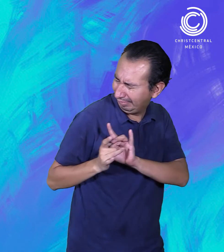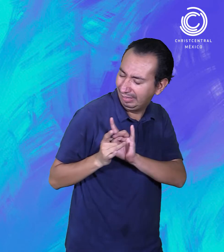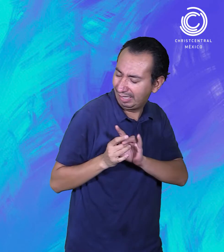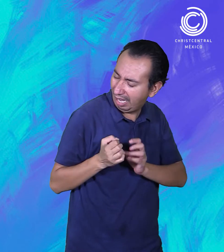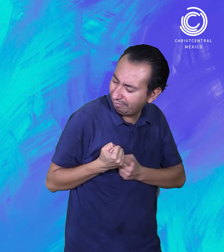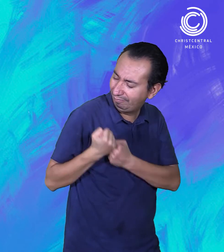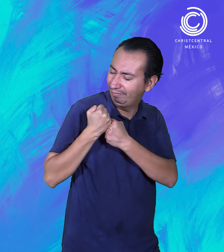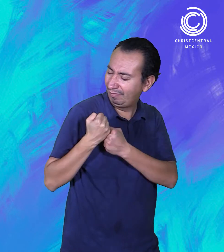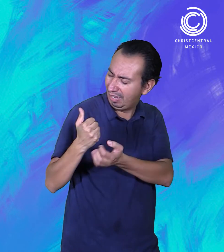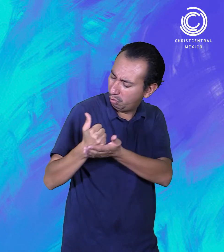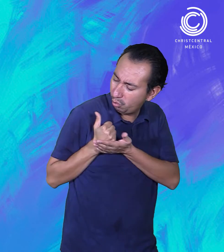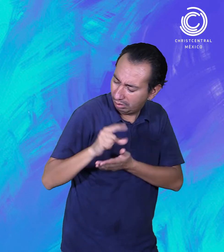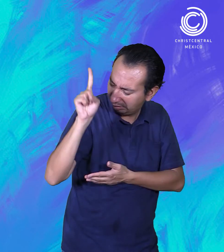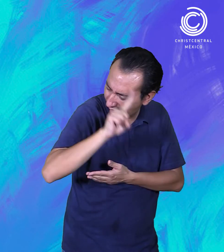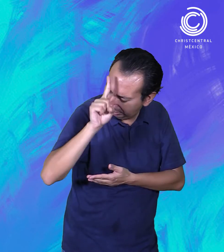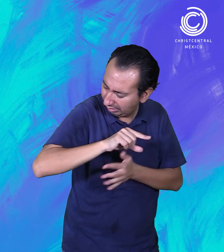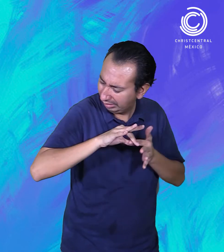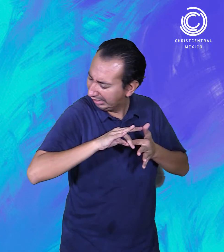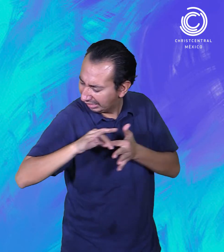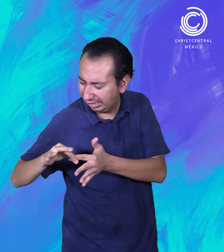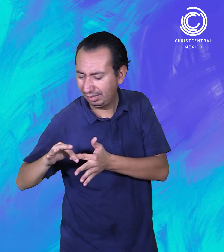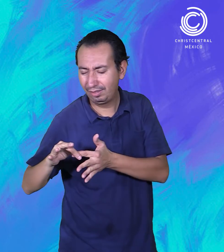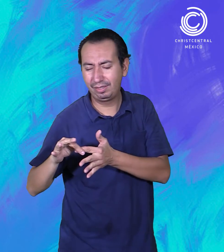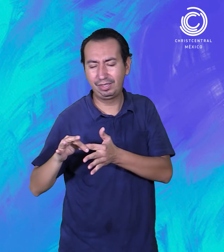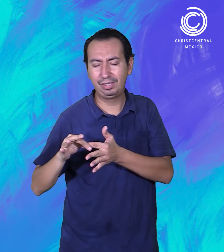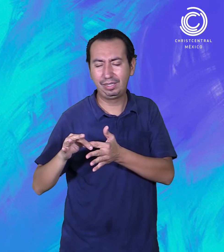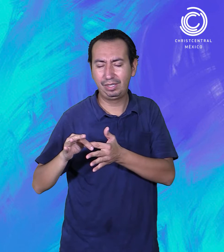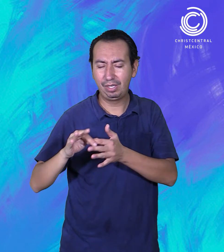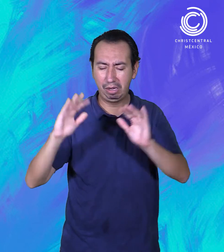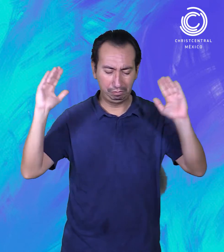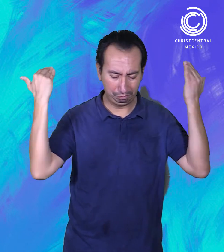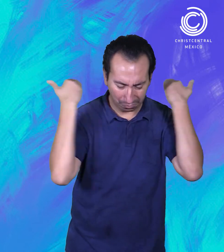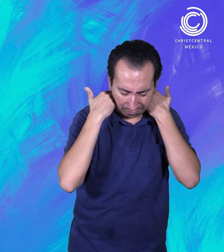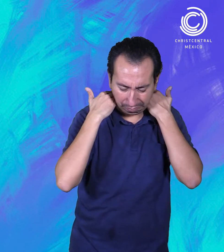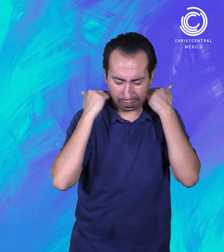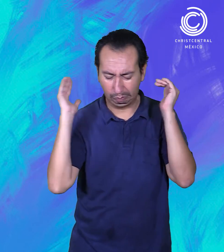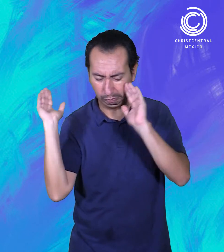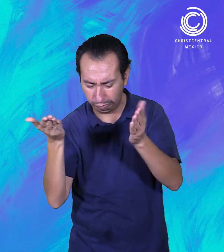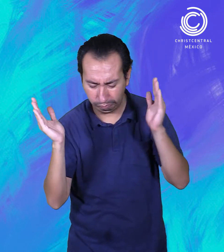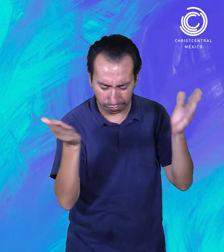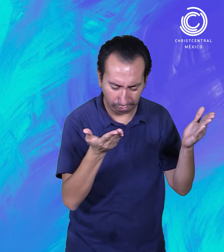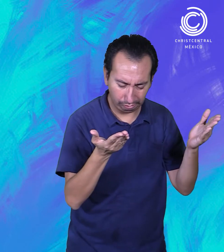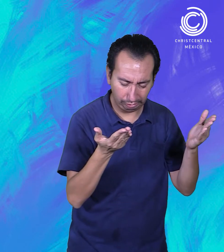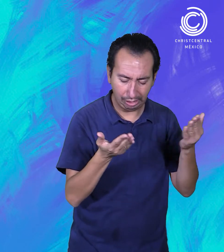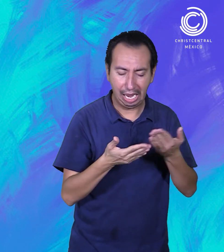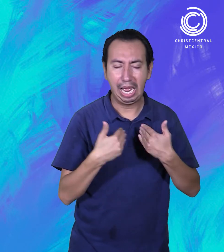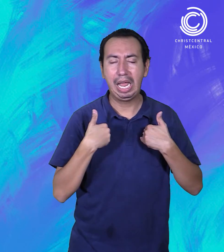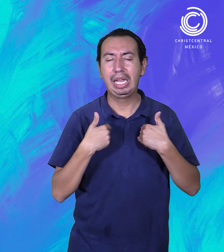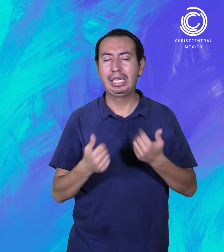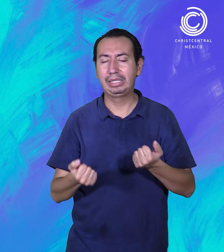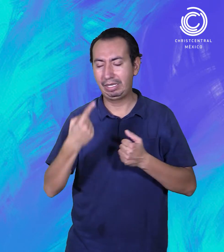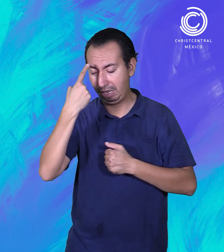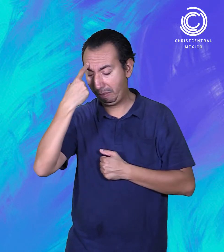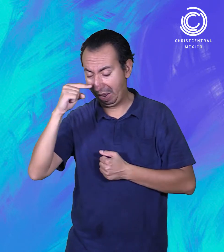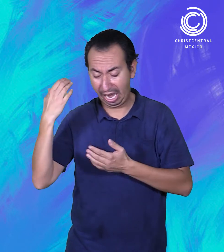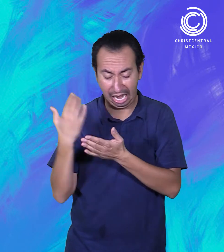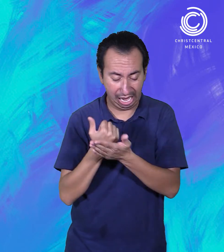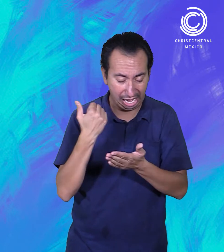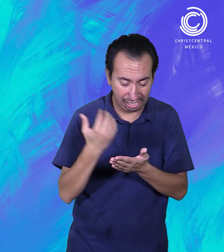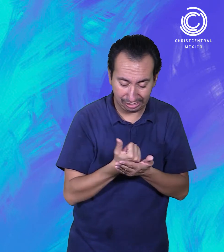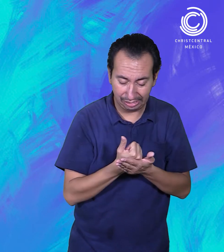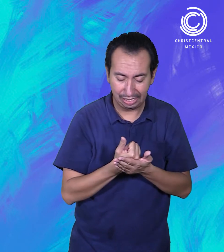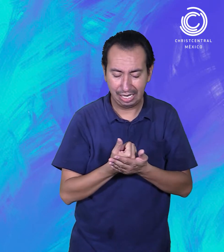Gracias por tu favor. Gracias porque nos guías. Gracias porque nos convences. Gracias porque lo que podemos lograr como creyentes